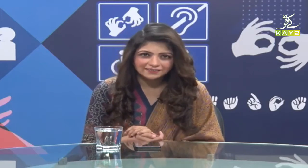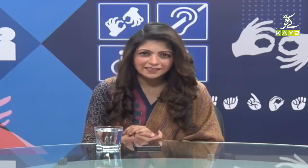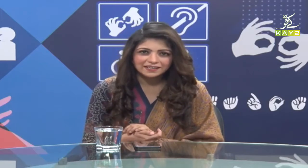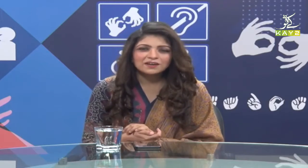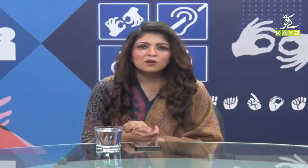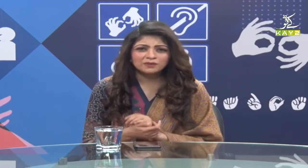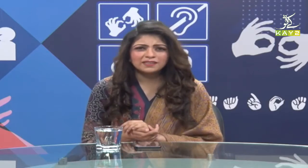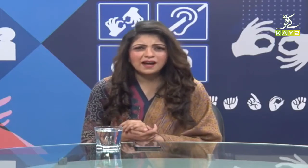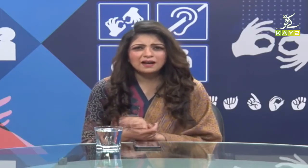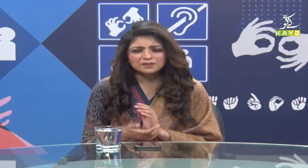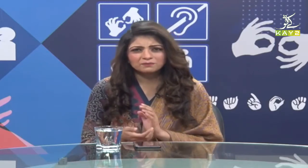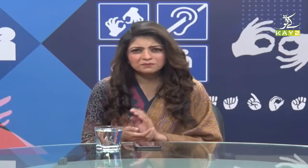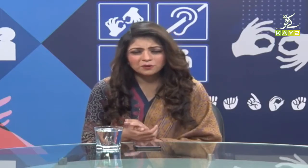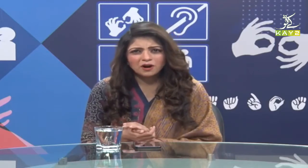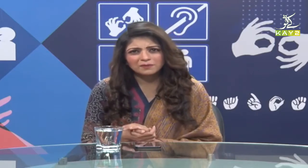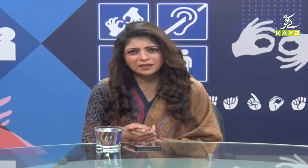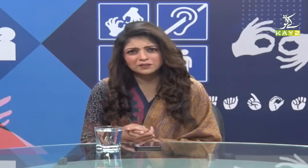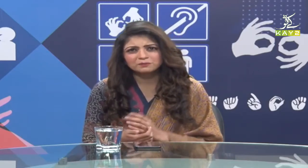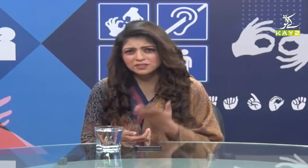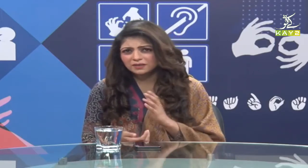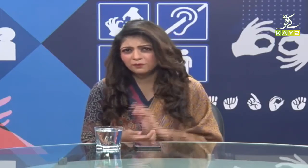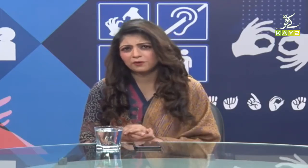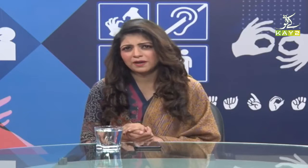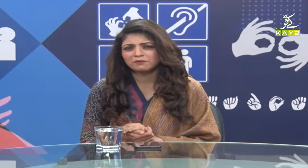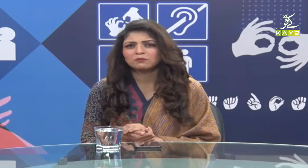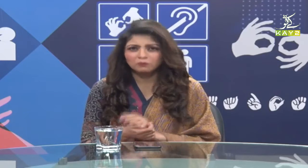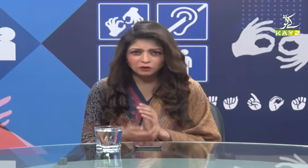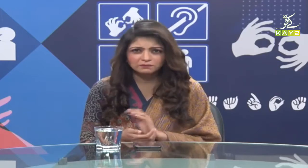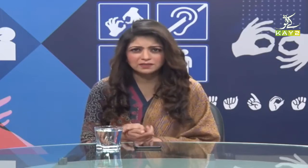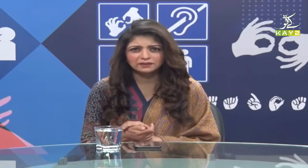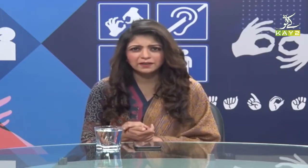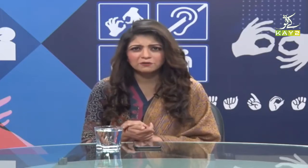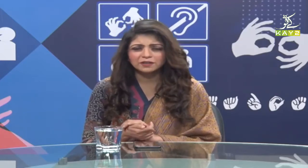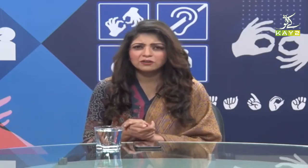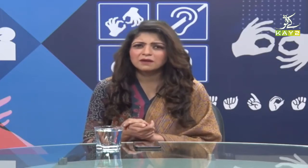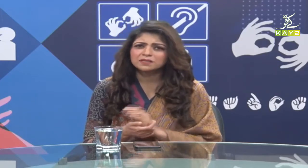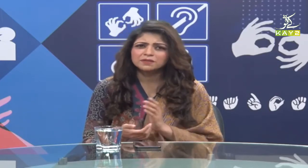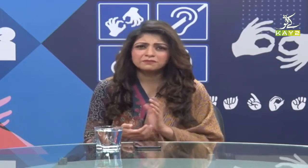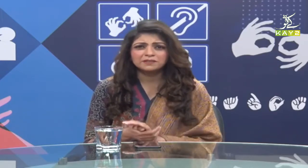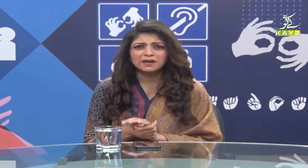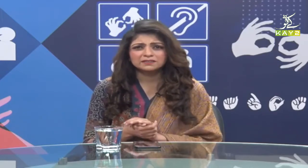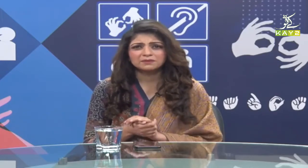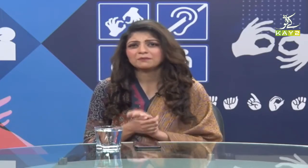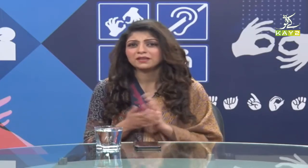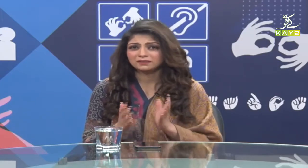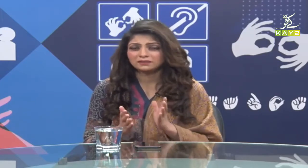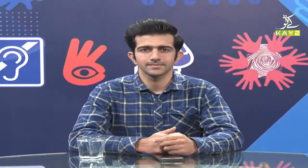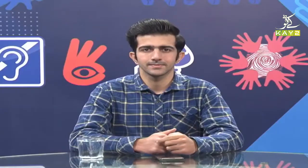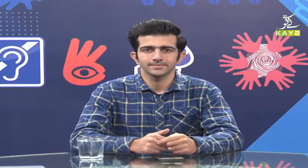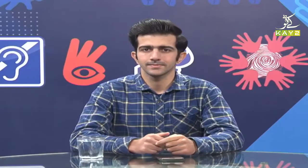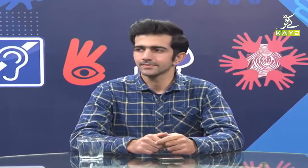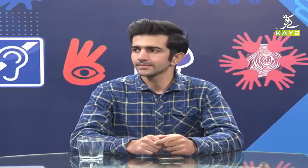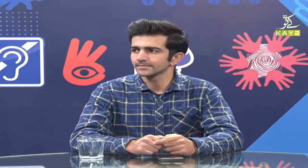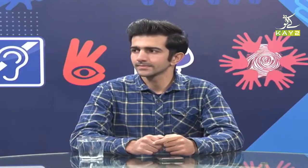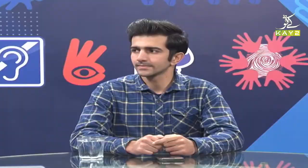लेके आती है। उम्मीद है आप सब को हमारा जो पिछले प्रोग्राम है वो बहुत पसंद आए होंगे और आप सबके फीडबैक से भी हमें